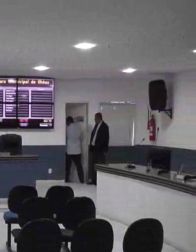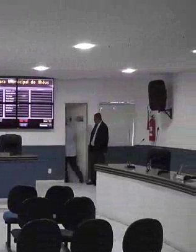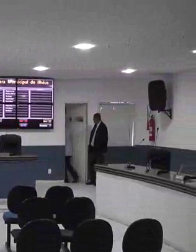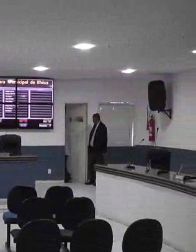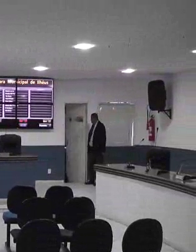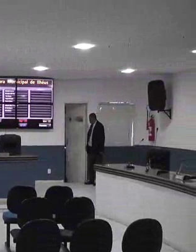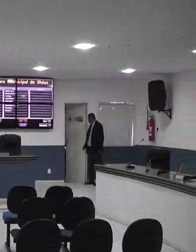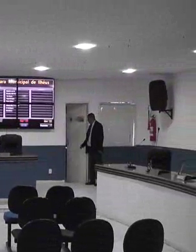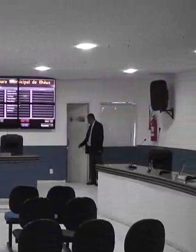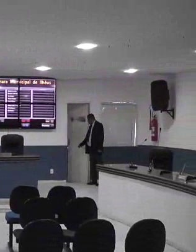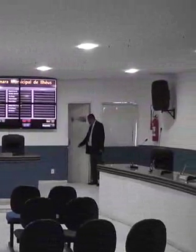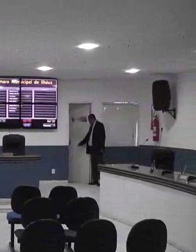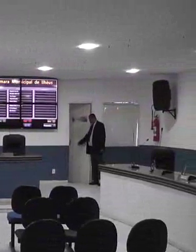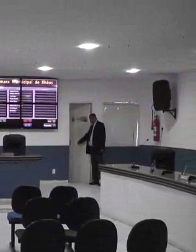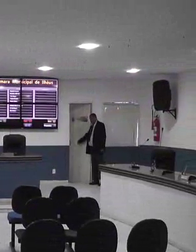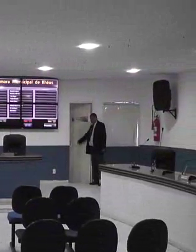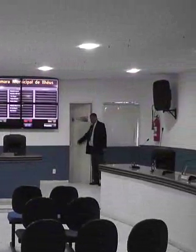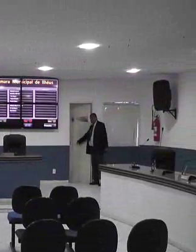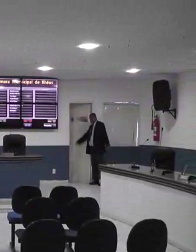Vereador Gil Gomes.